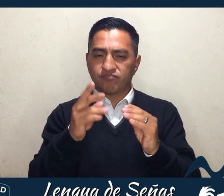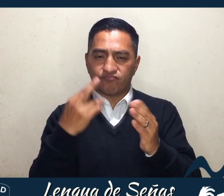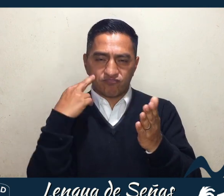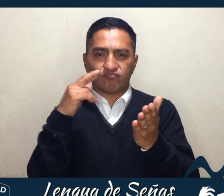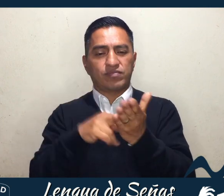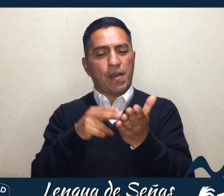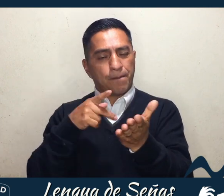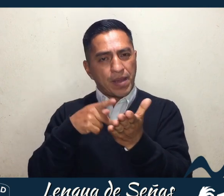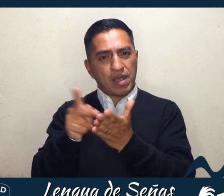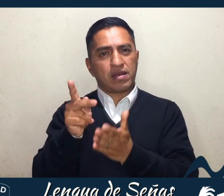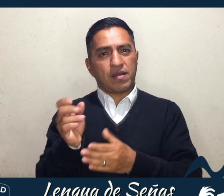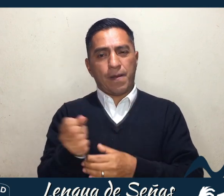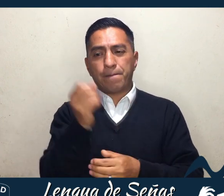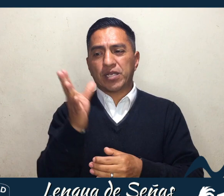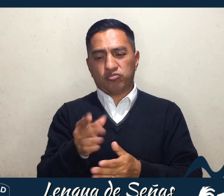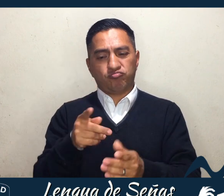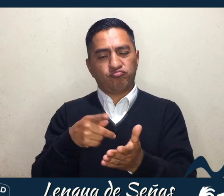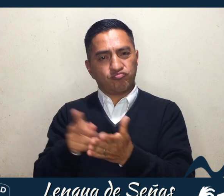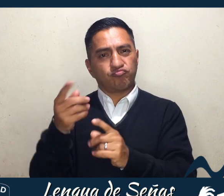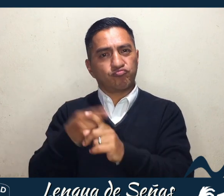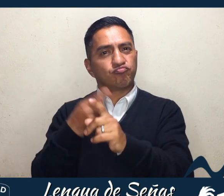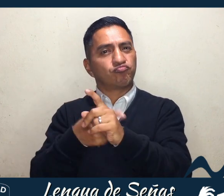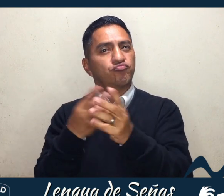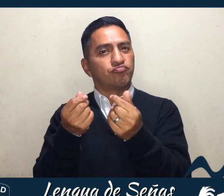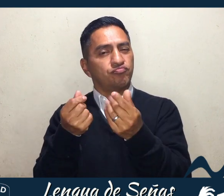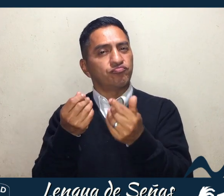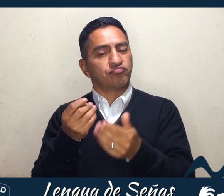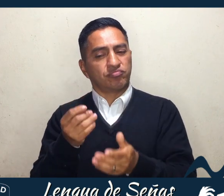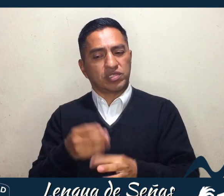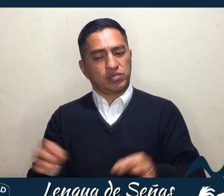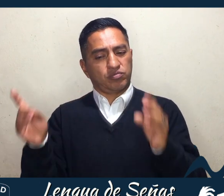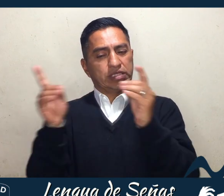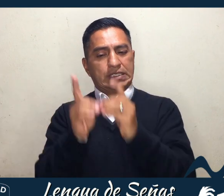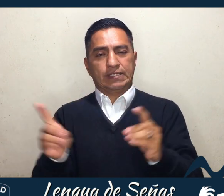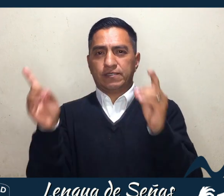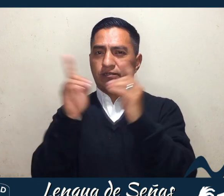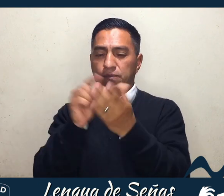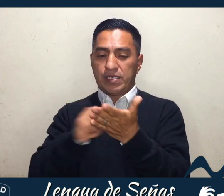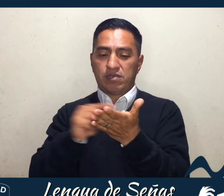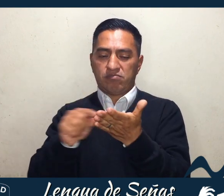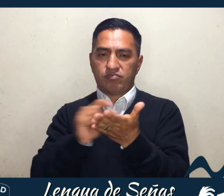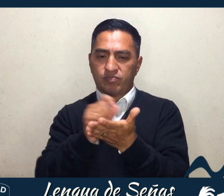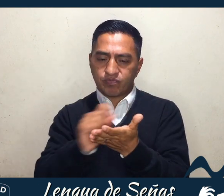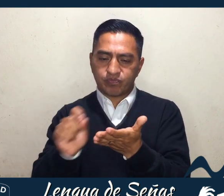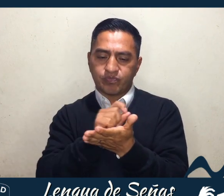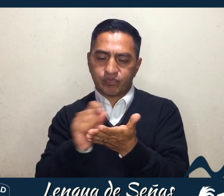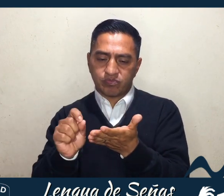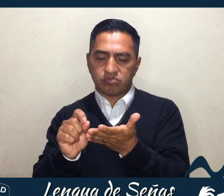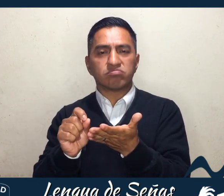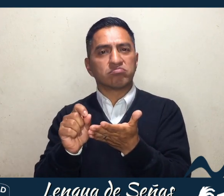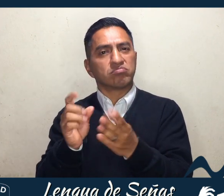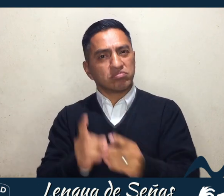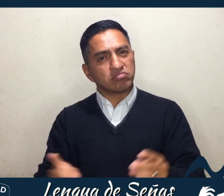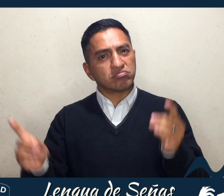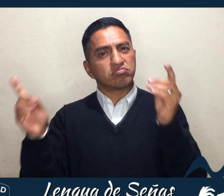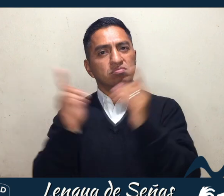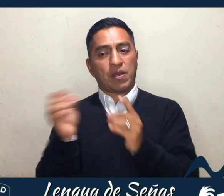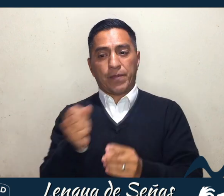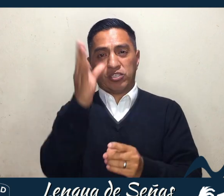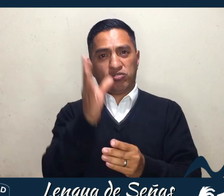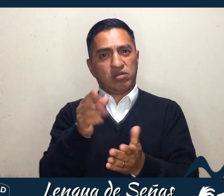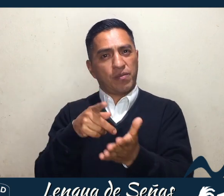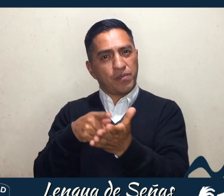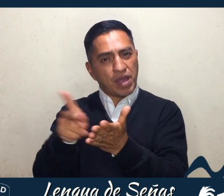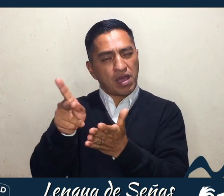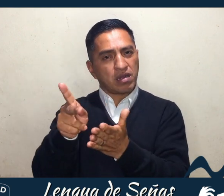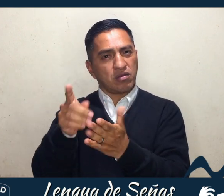primera carta a los Corintios, cuando por varios pasajes él les habla de que es digno el obrero de su salario. Y haciendo referencia a